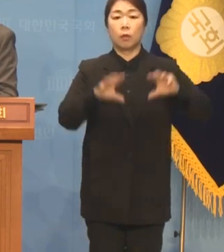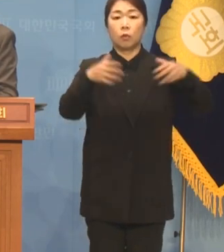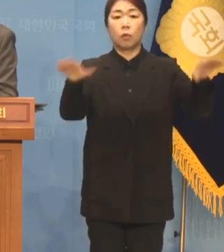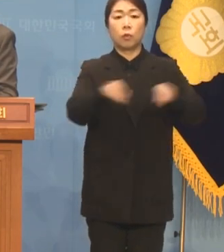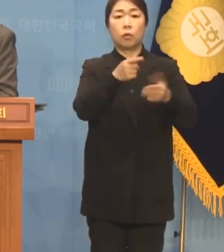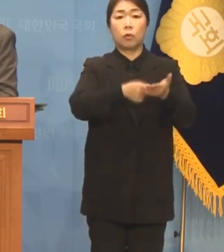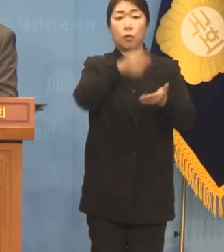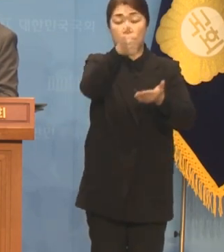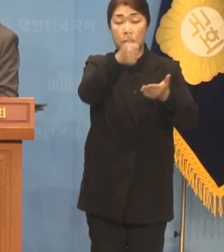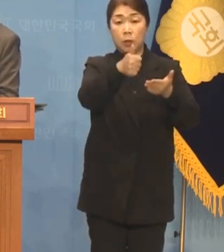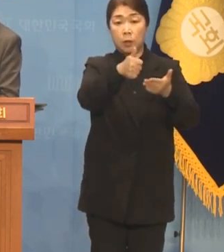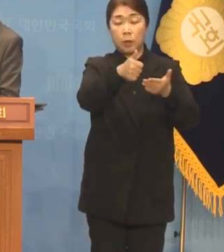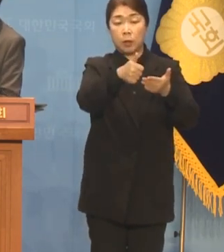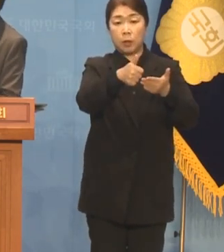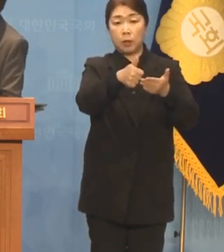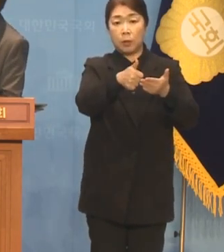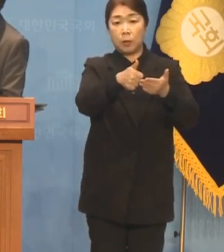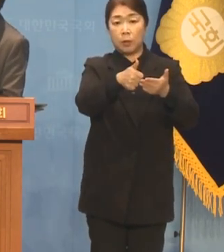국무총리실 산하 대테러